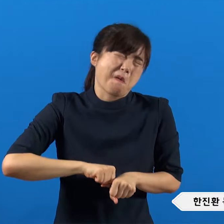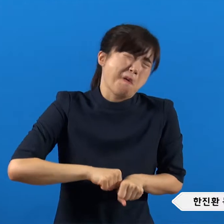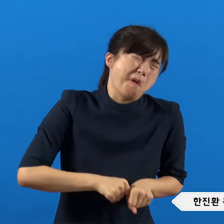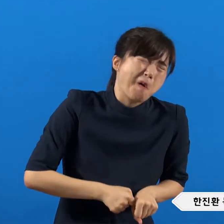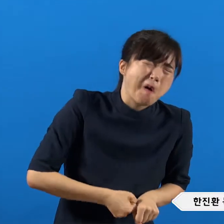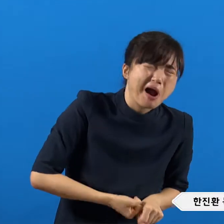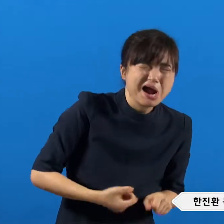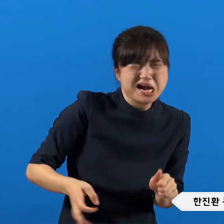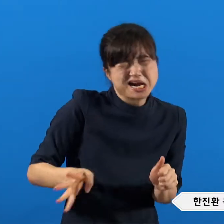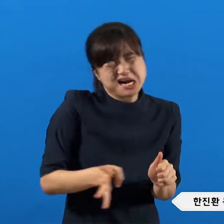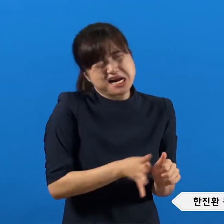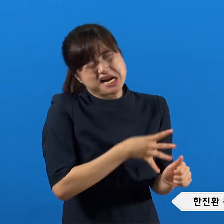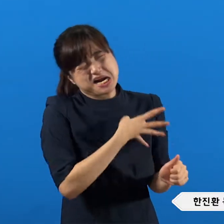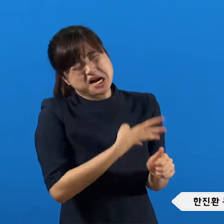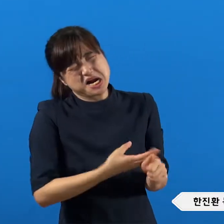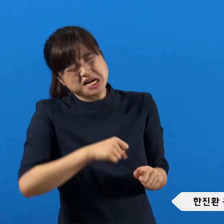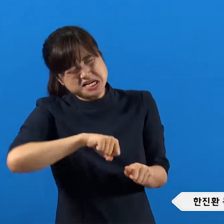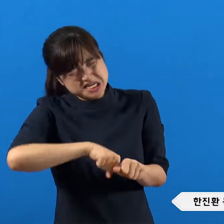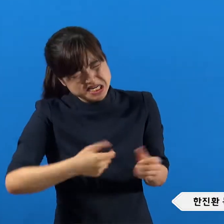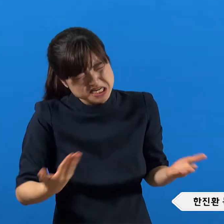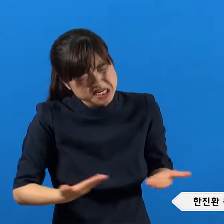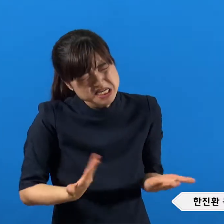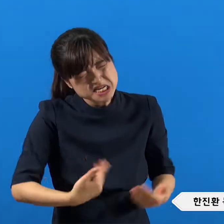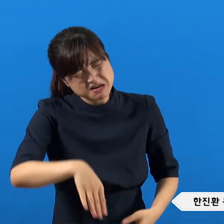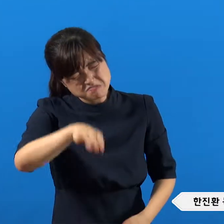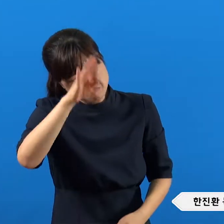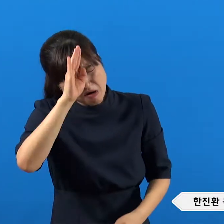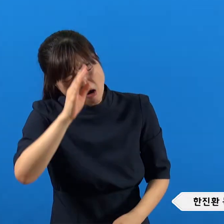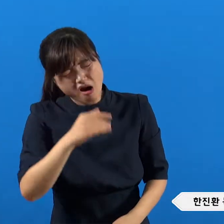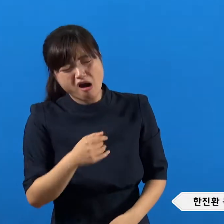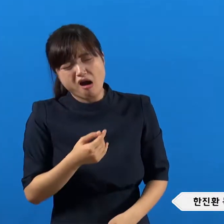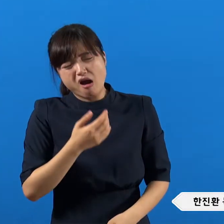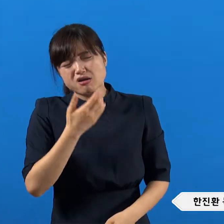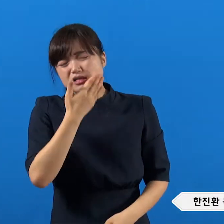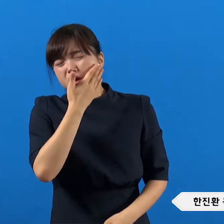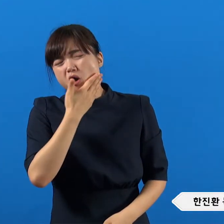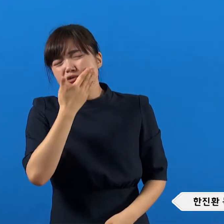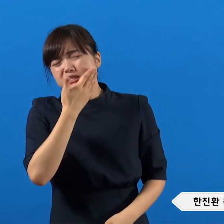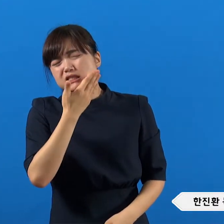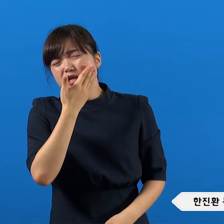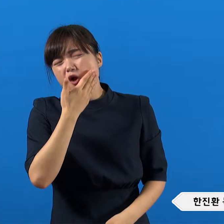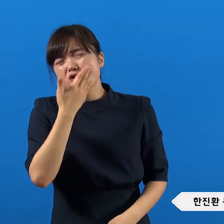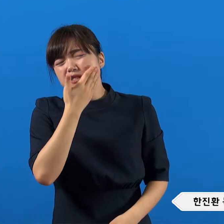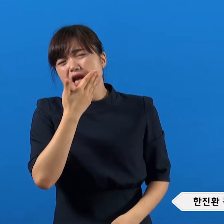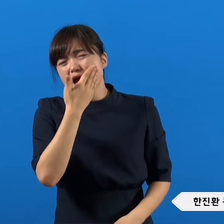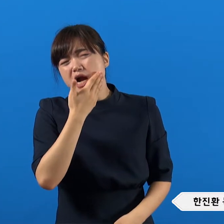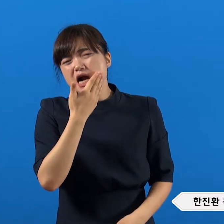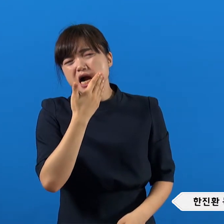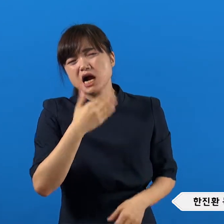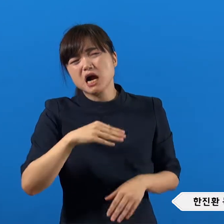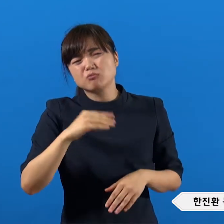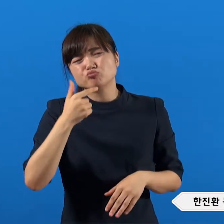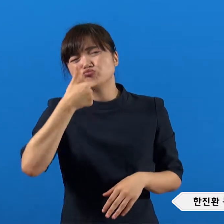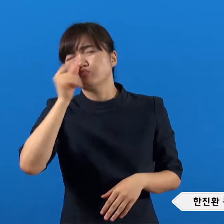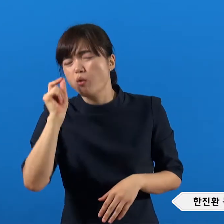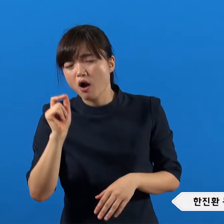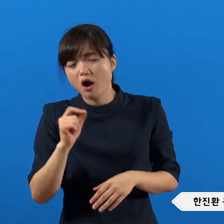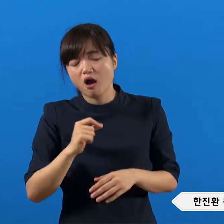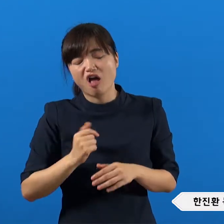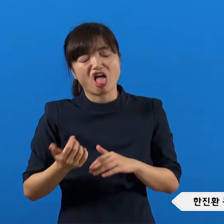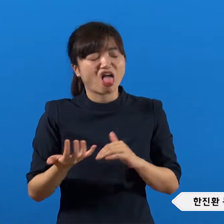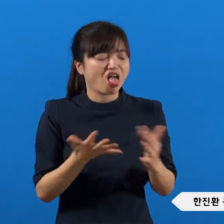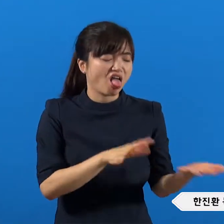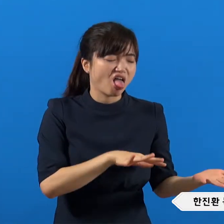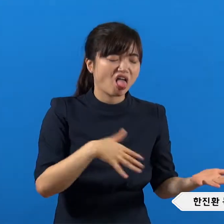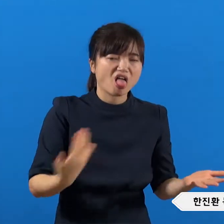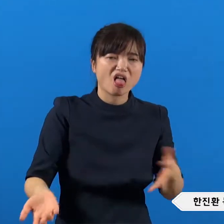고문에다가 강제 노역에다가 병에 영양실조에, 그래서 하루도 빠짐없이 사람이 죽어